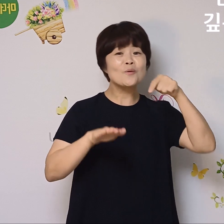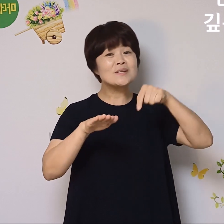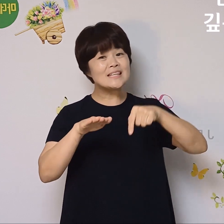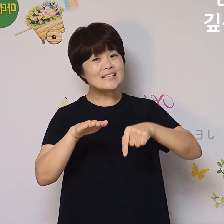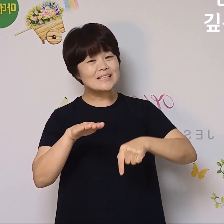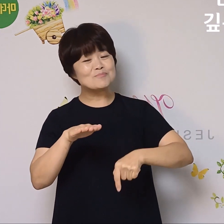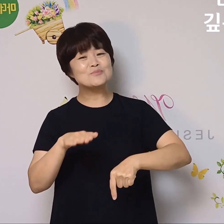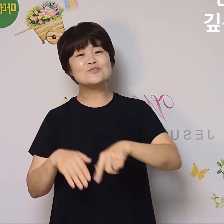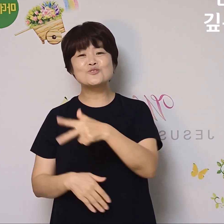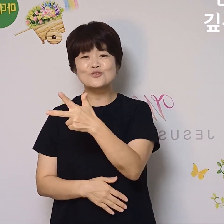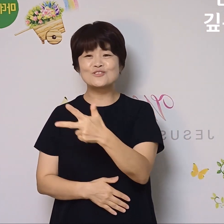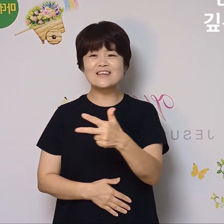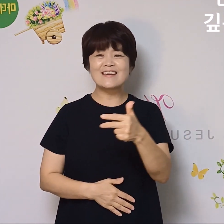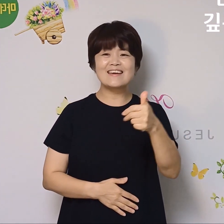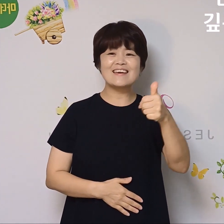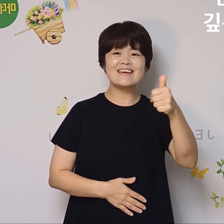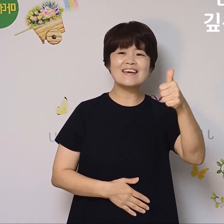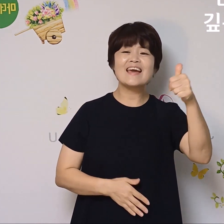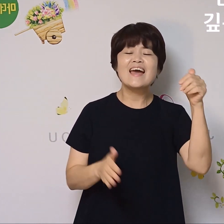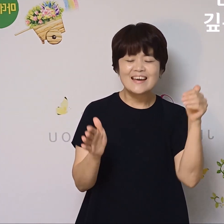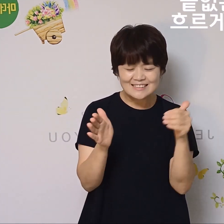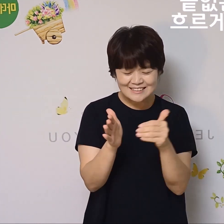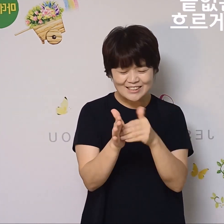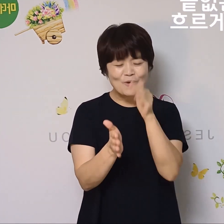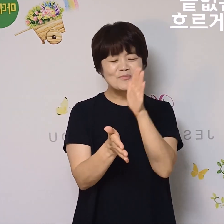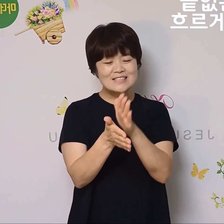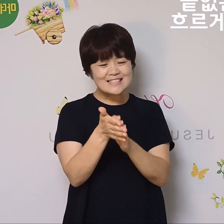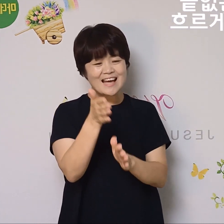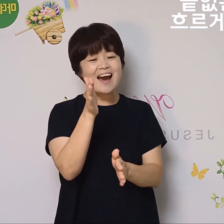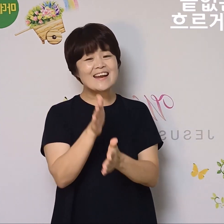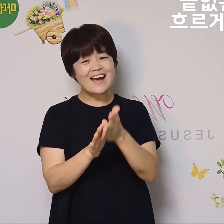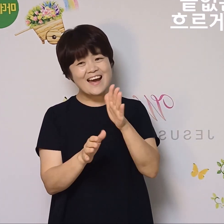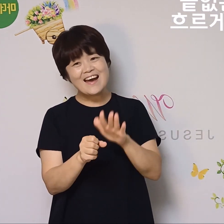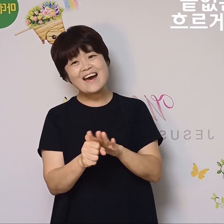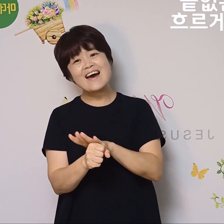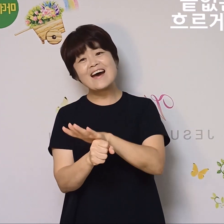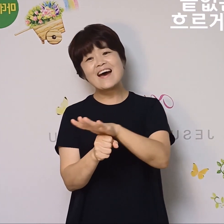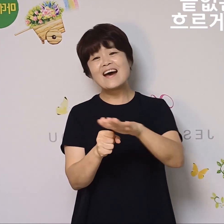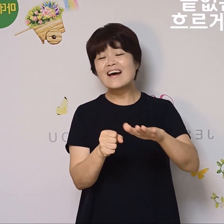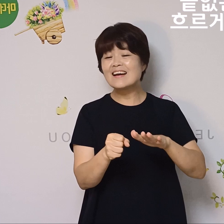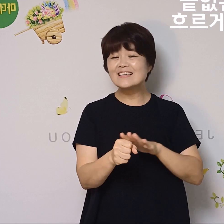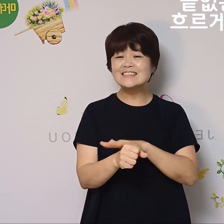너무도 깊은 주의 끝없는 사랑